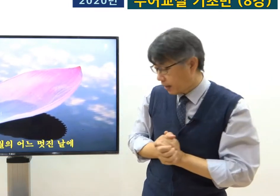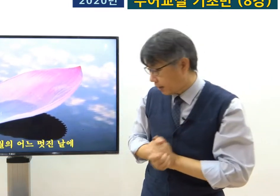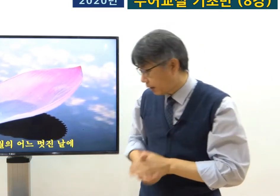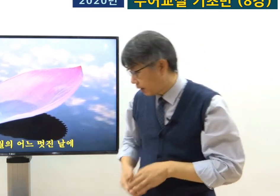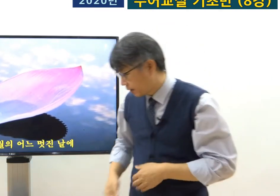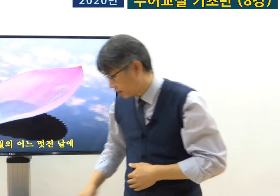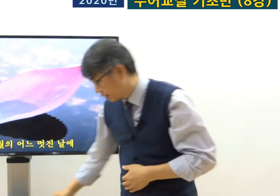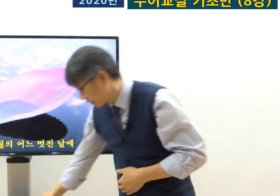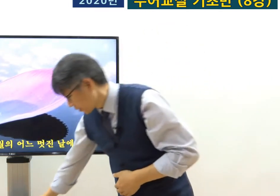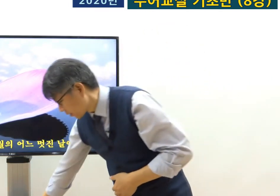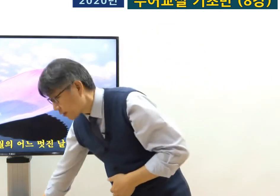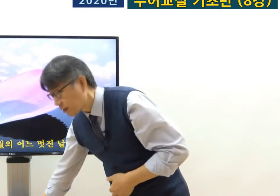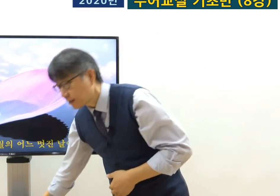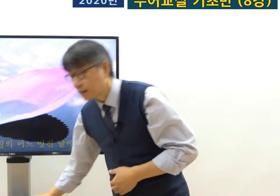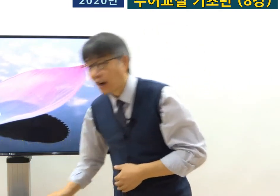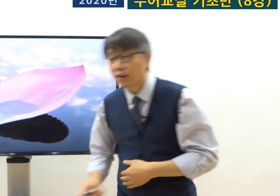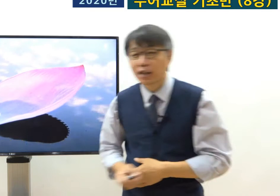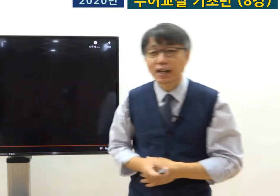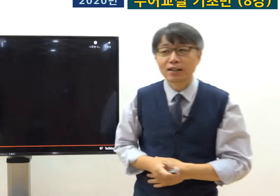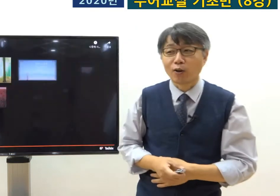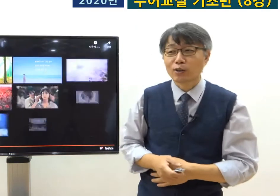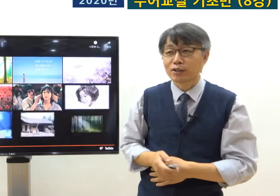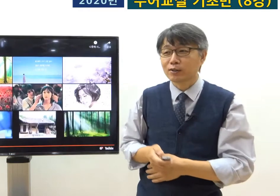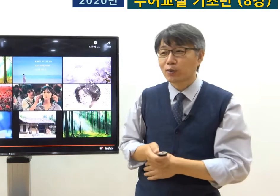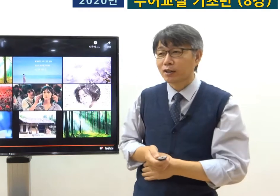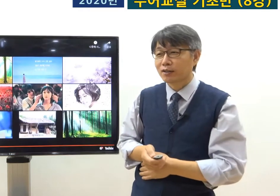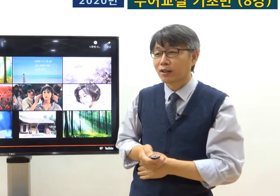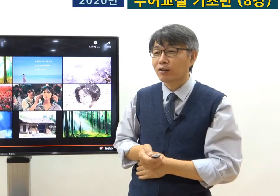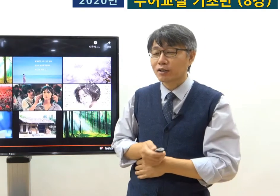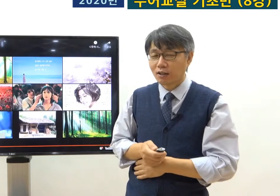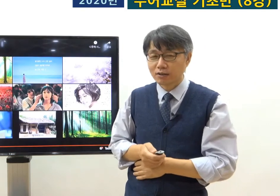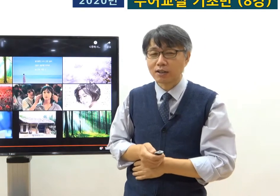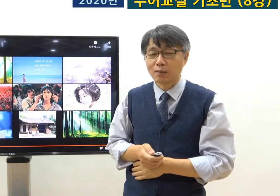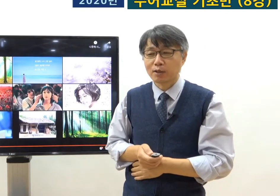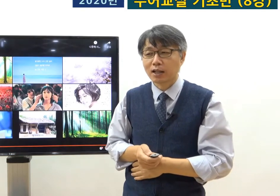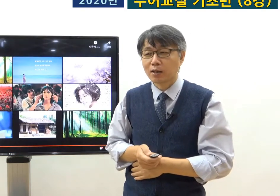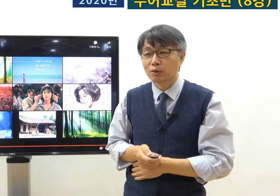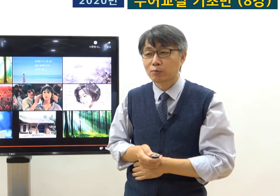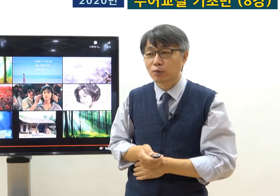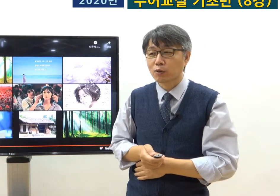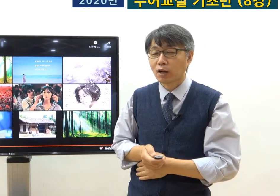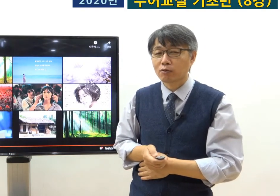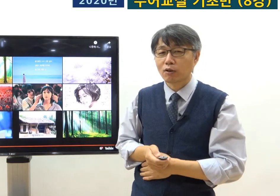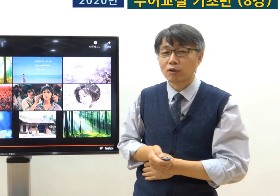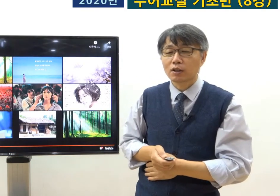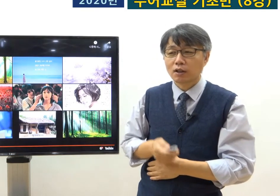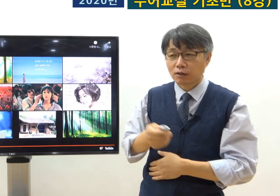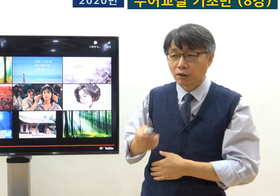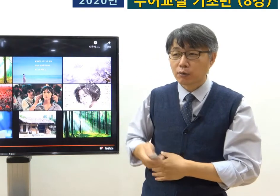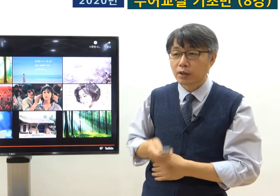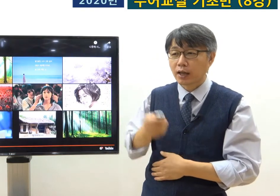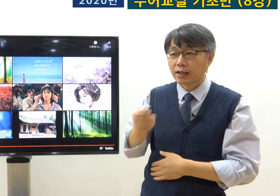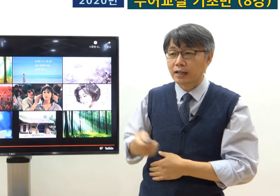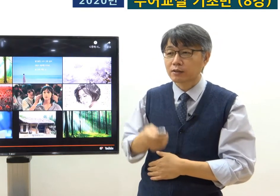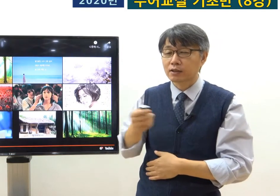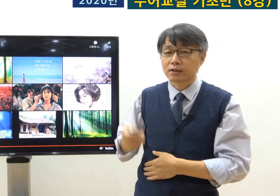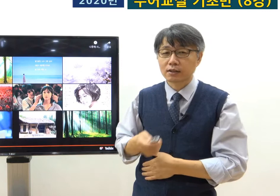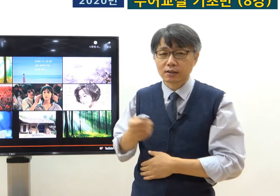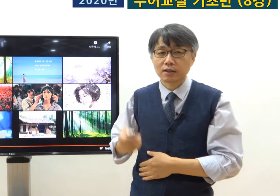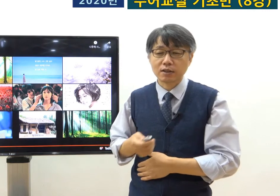네, 그 가을에 잘 어울리는 노래였는데요. 천천히 한번 따라해 보시면 좋을 것 같고요. 여유 있게 단어들을 천천히